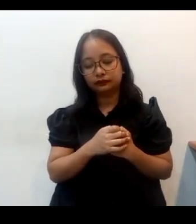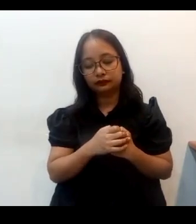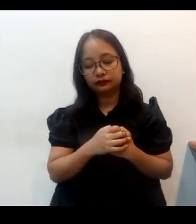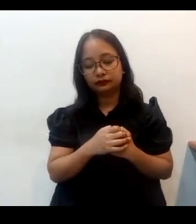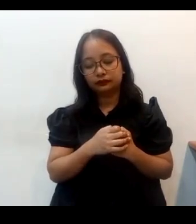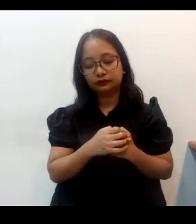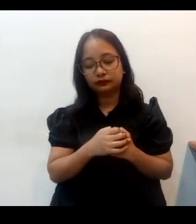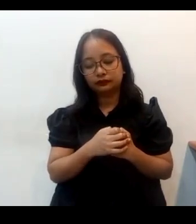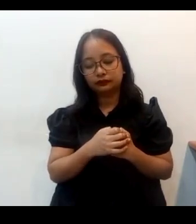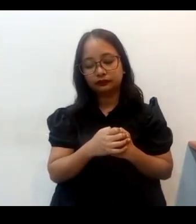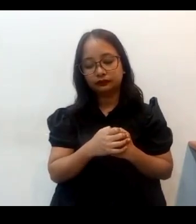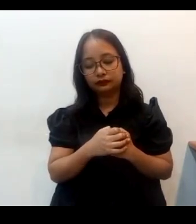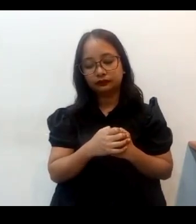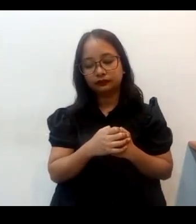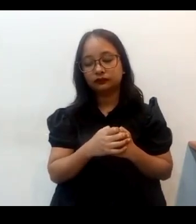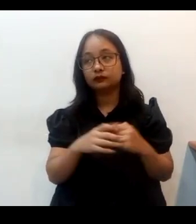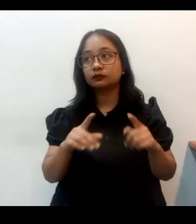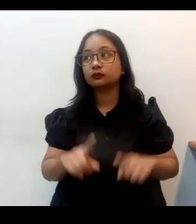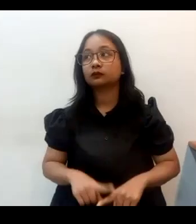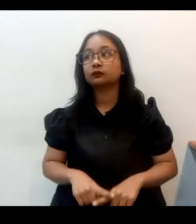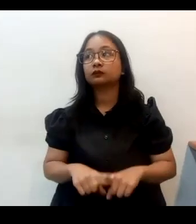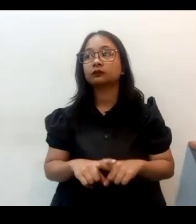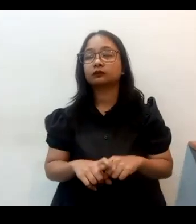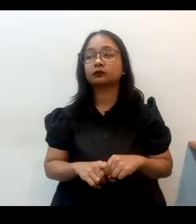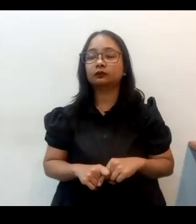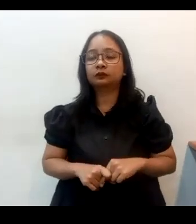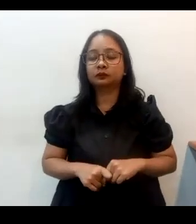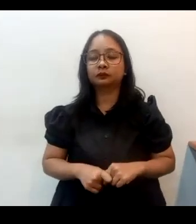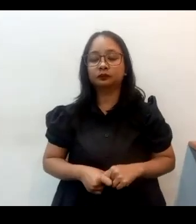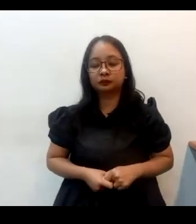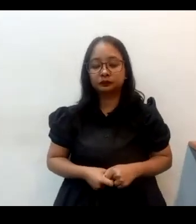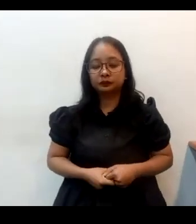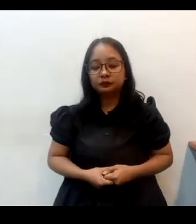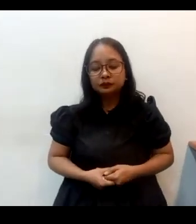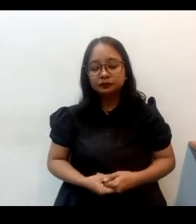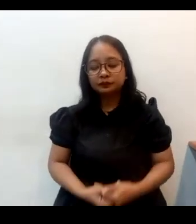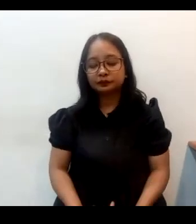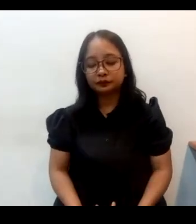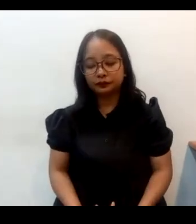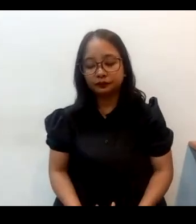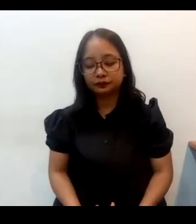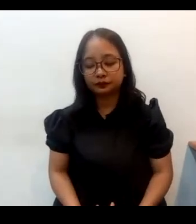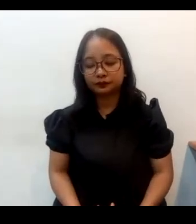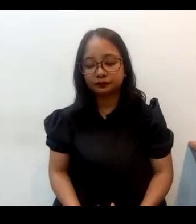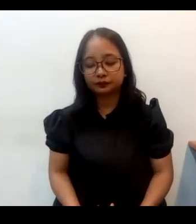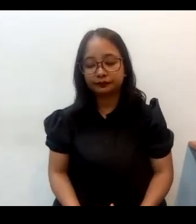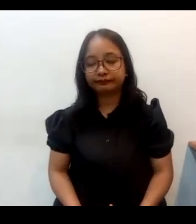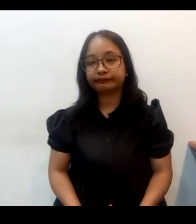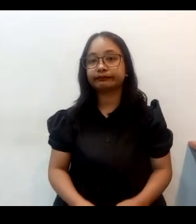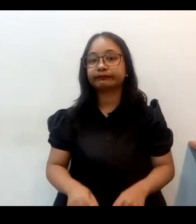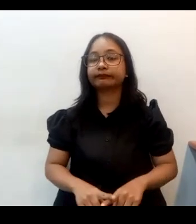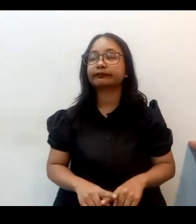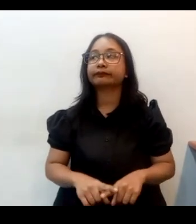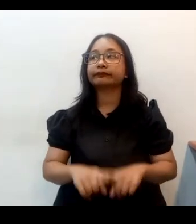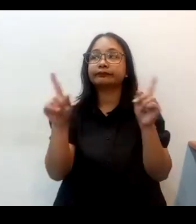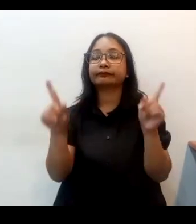ito basta salita lang. But also in power and in the Holy Spirit and in much assurance. Kundi sa kapangyarihan